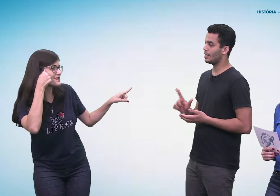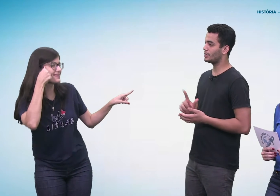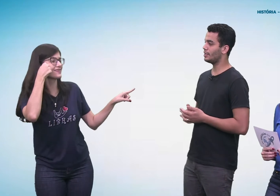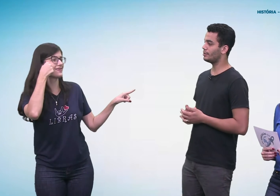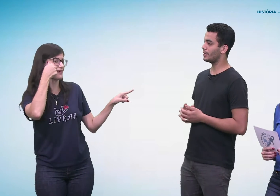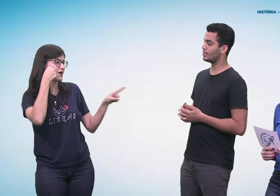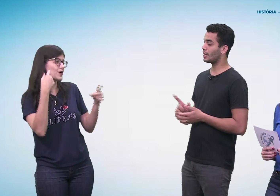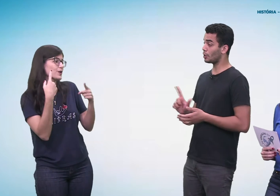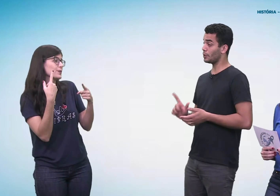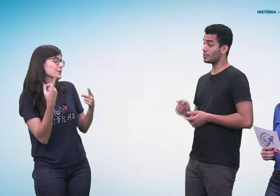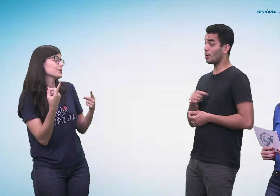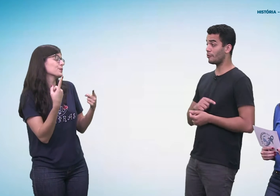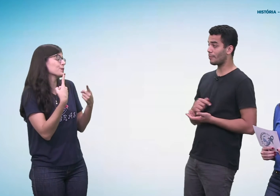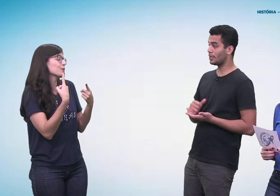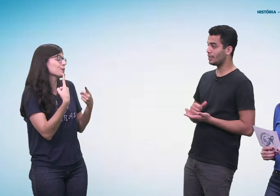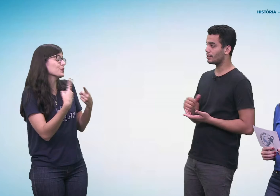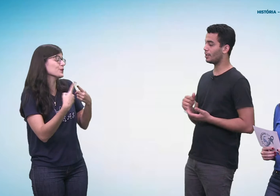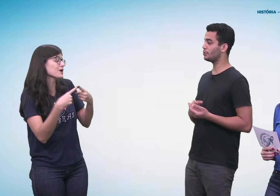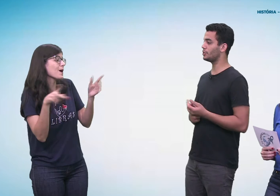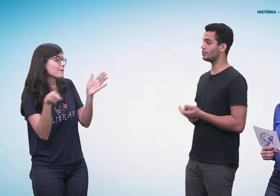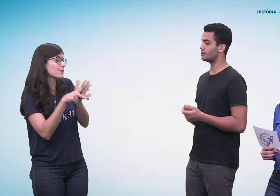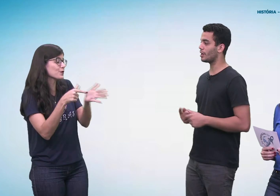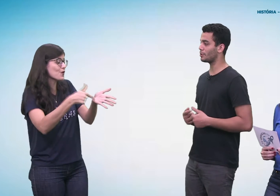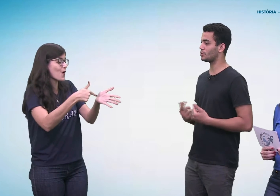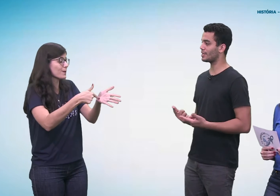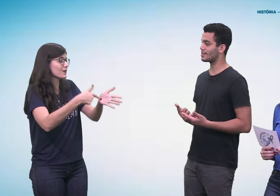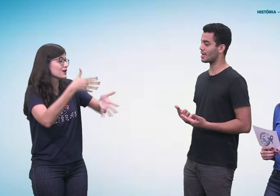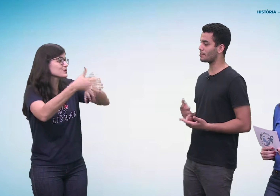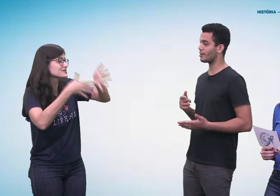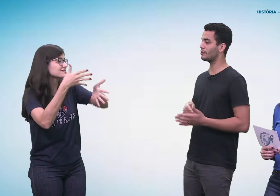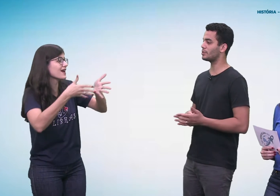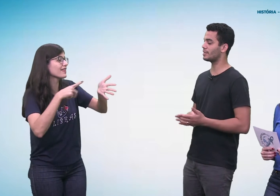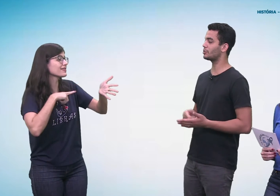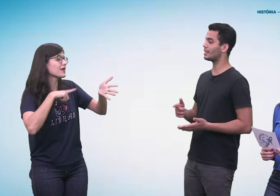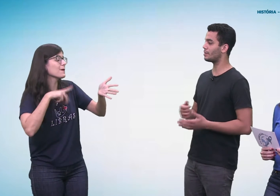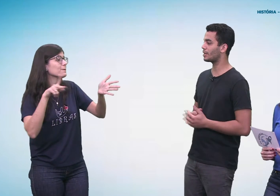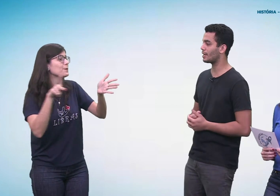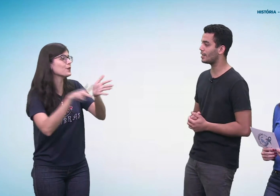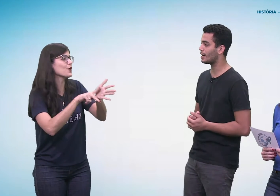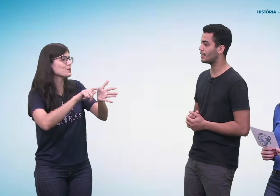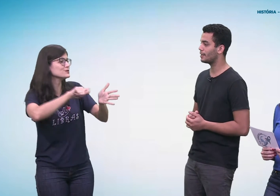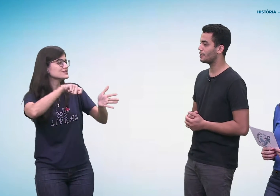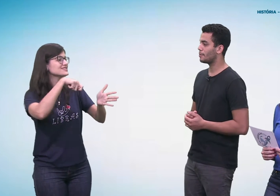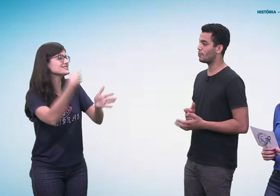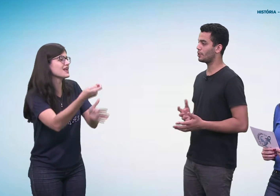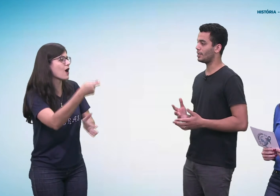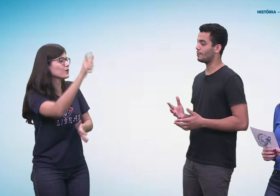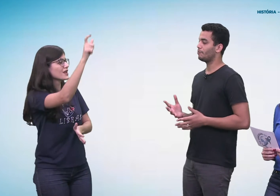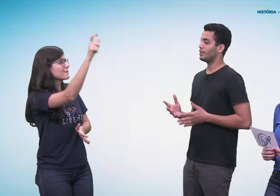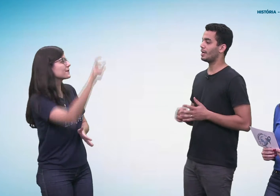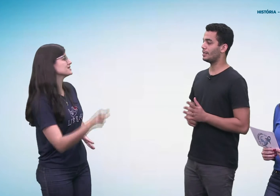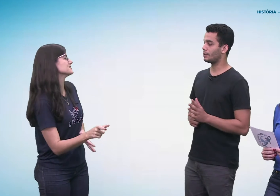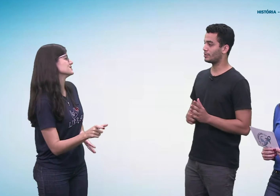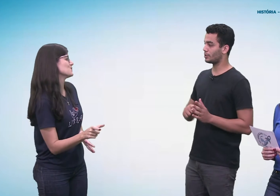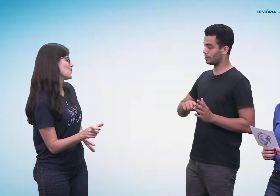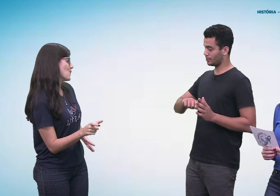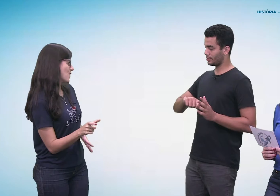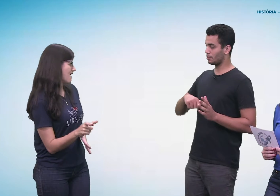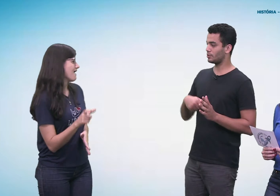e já entende, Luísa, o Fabrini, ele utiliza o sinal, a pessoa já sabe, já vê o sinal, já lembra quem é. Porque na Libras nós utilizamos isso